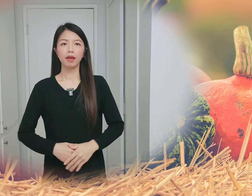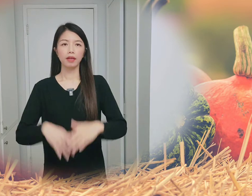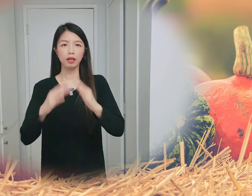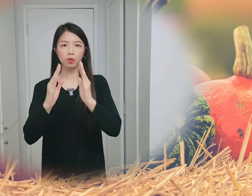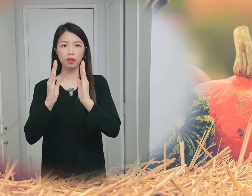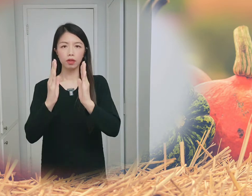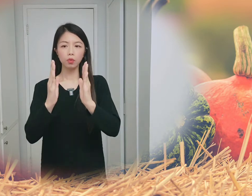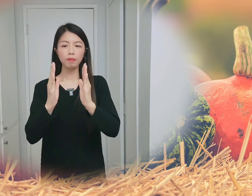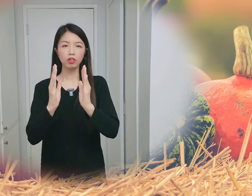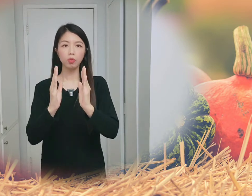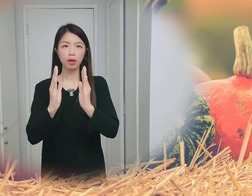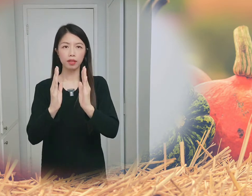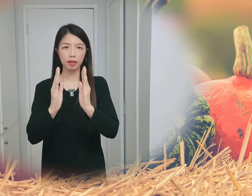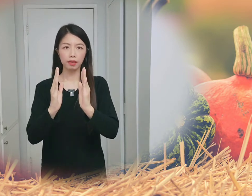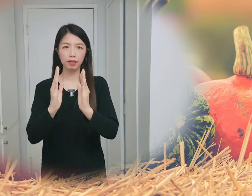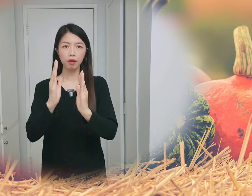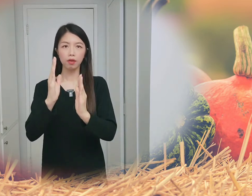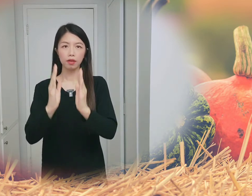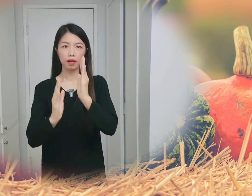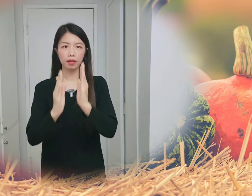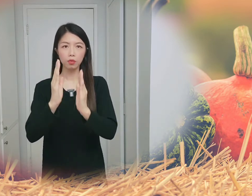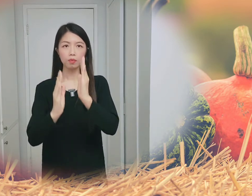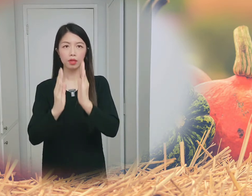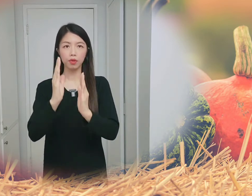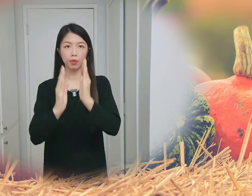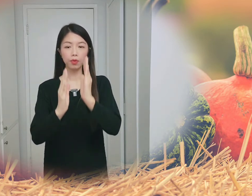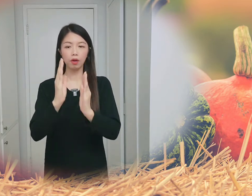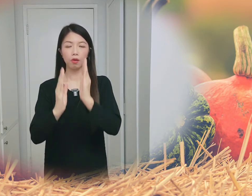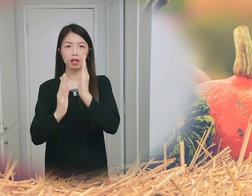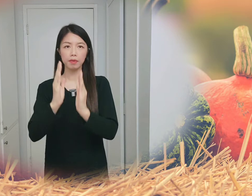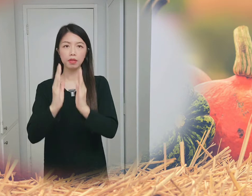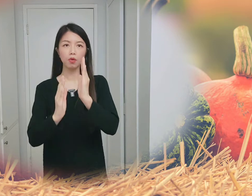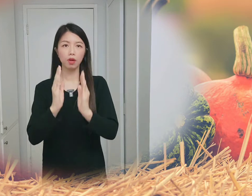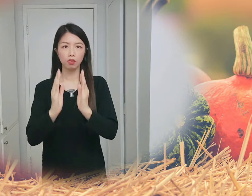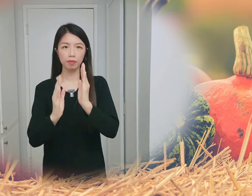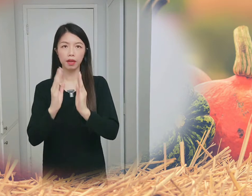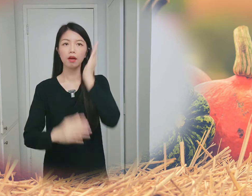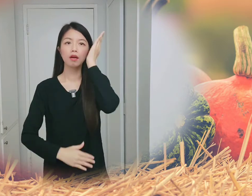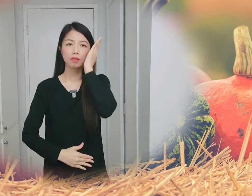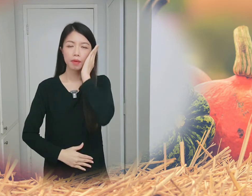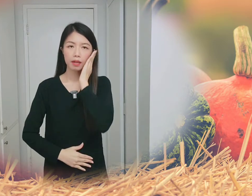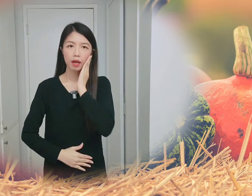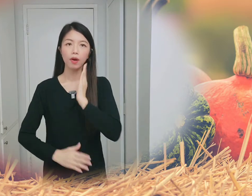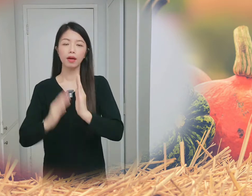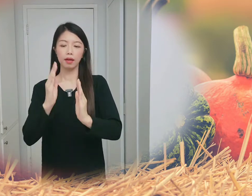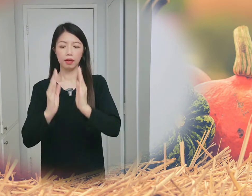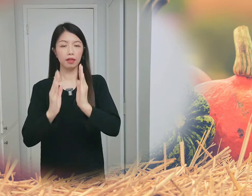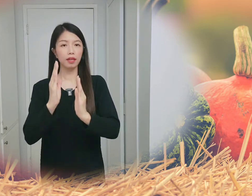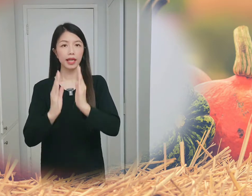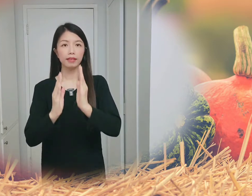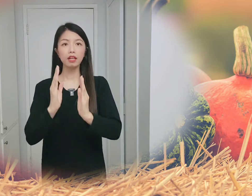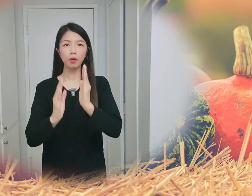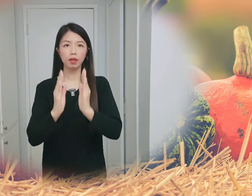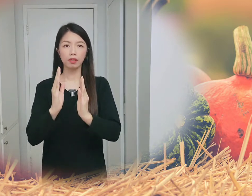다음에 양손을 이렇게 손을 마주보게 한 이 상태에서 살짝 조금씩 위로 엇갈리면서 올려주시면 돼요. 파랗다와,